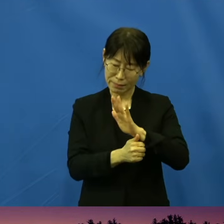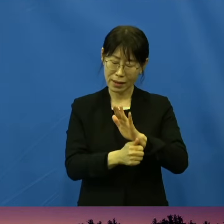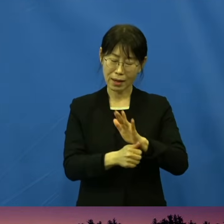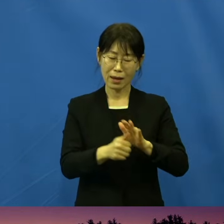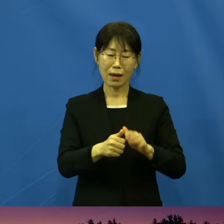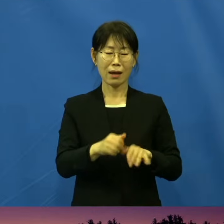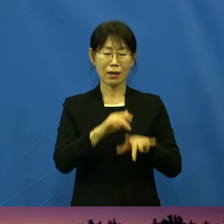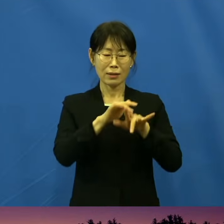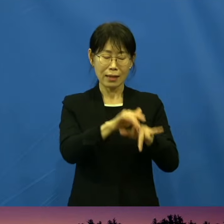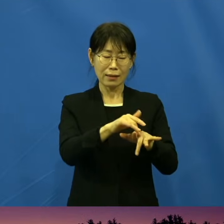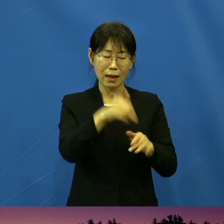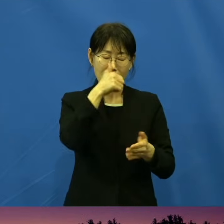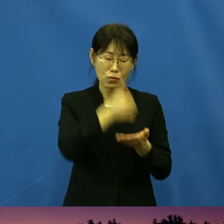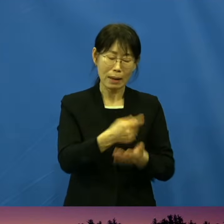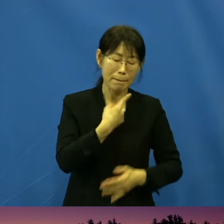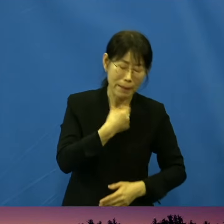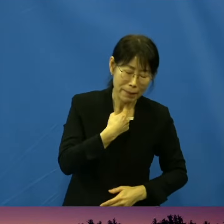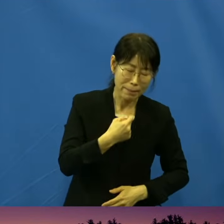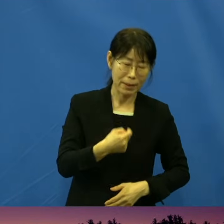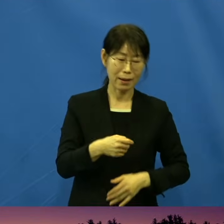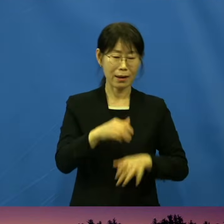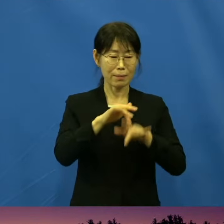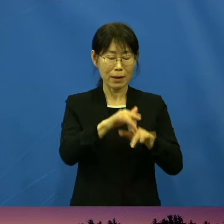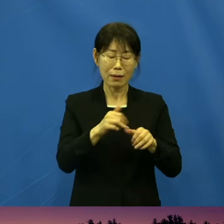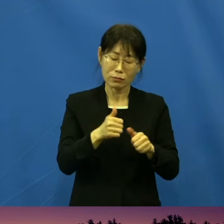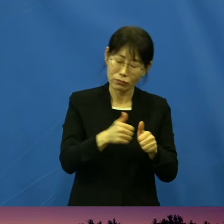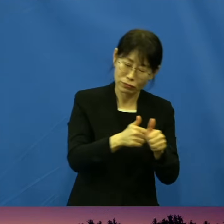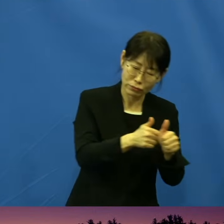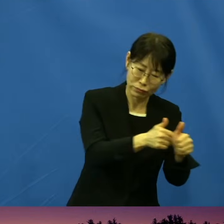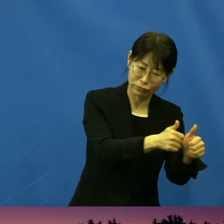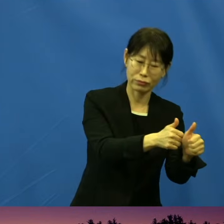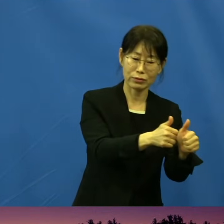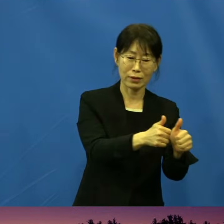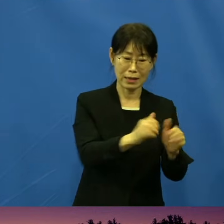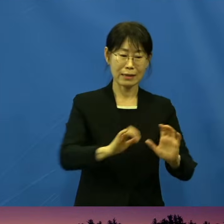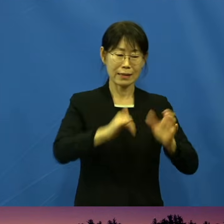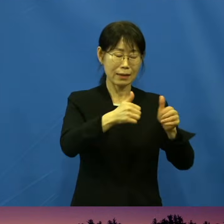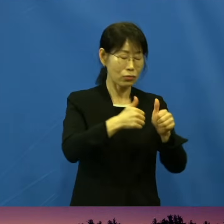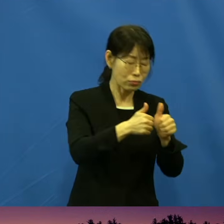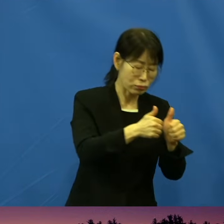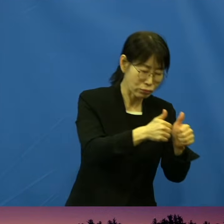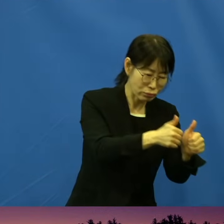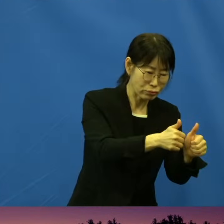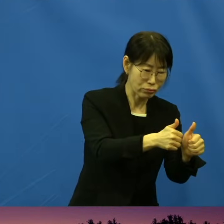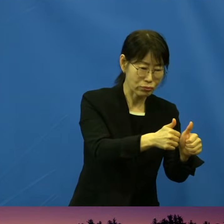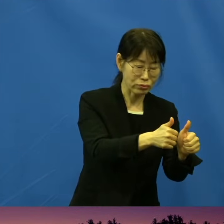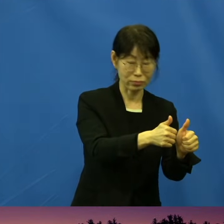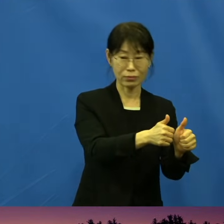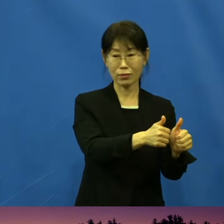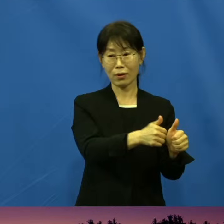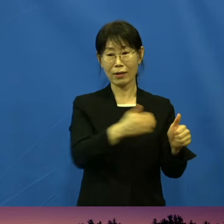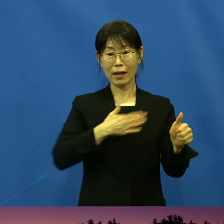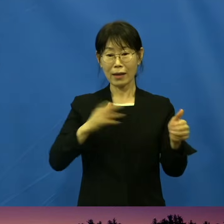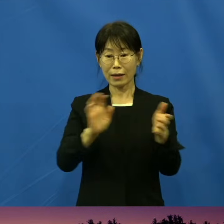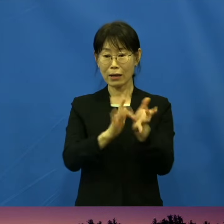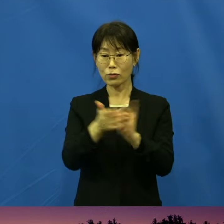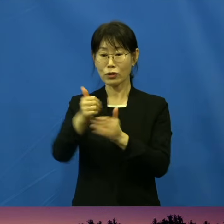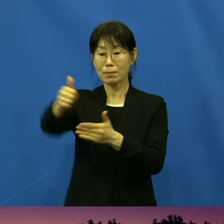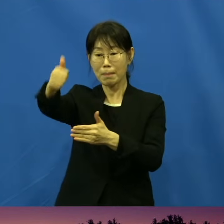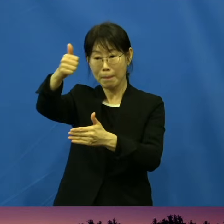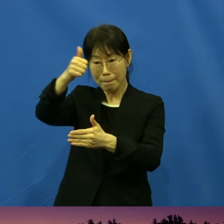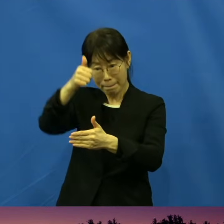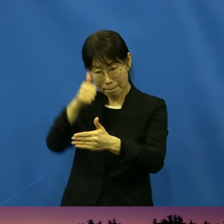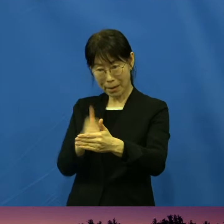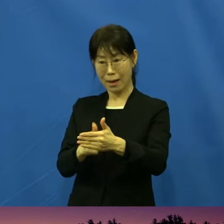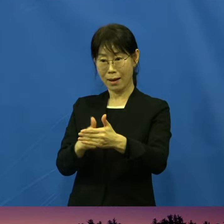질질 끌려 다나갔어요. 한마디로 비천함한 삶을 살았습니다. 그런데 이제 달라졌어요. 무슨 변화가 일어났습니까? 그리스도가 내